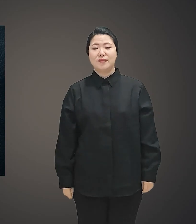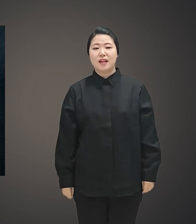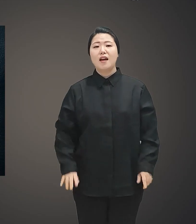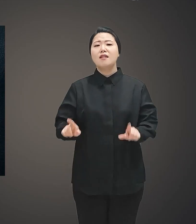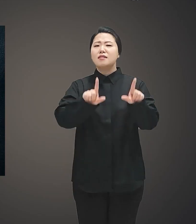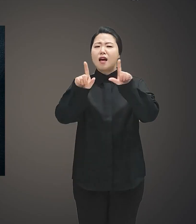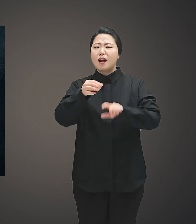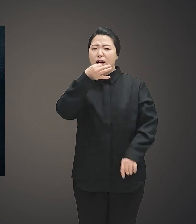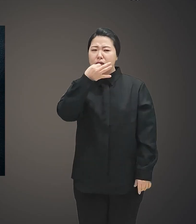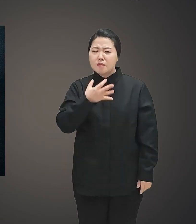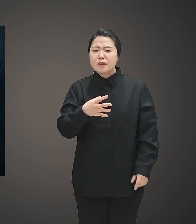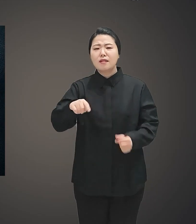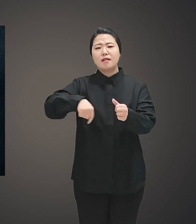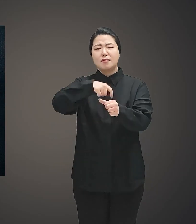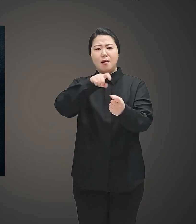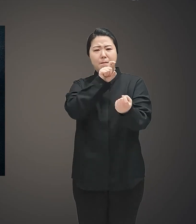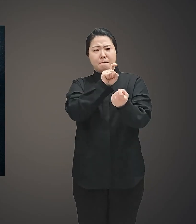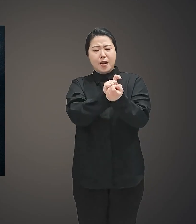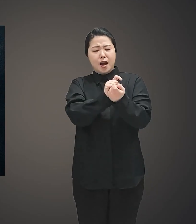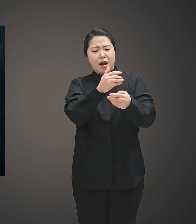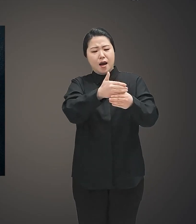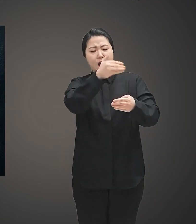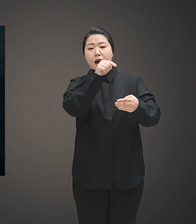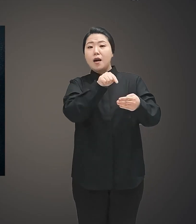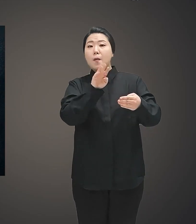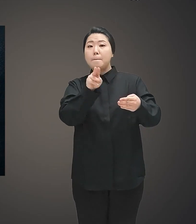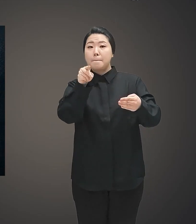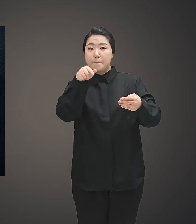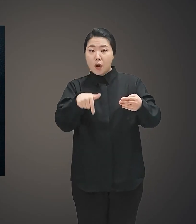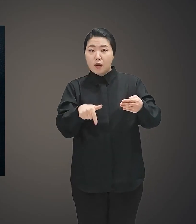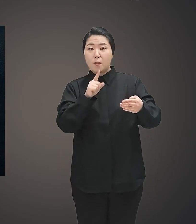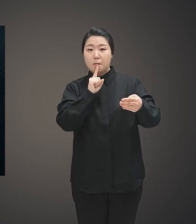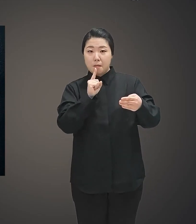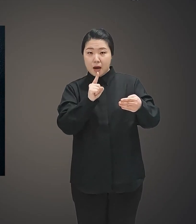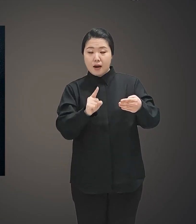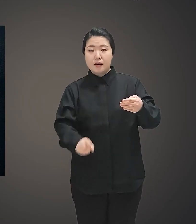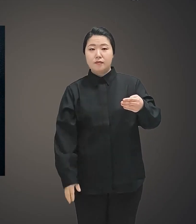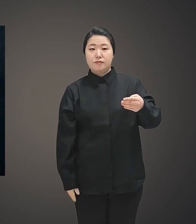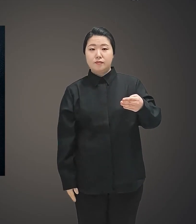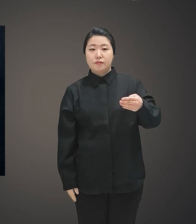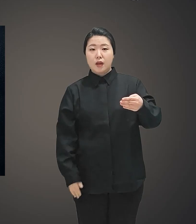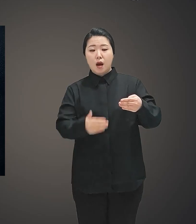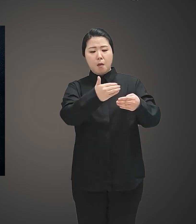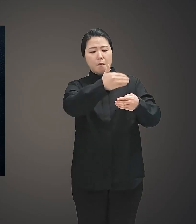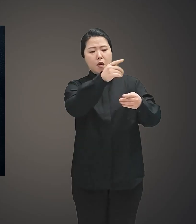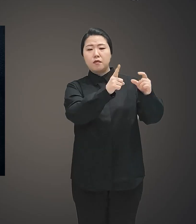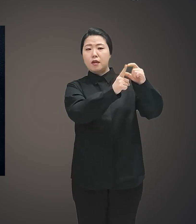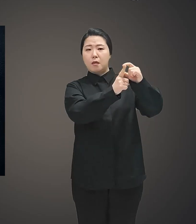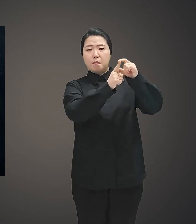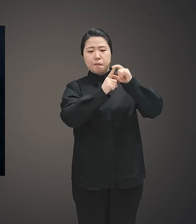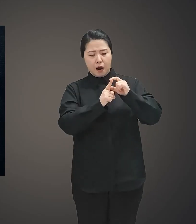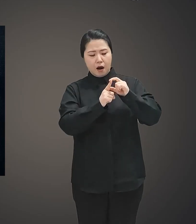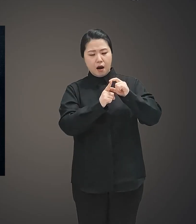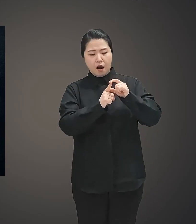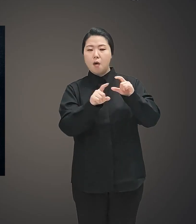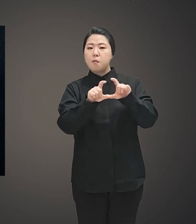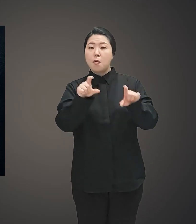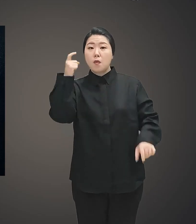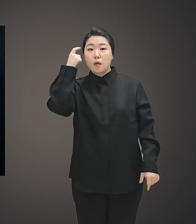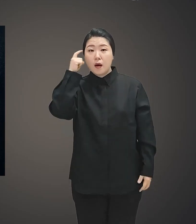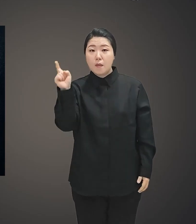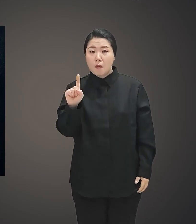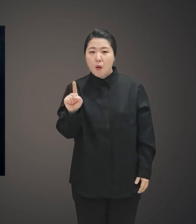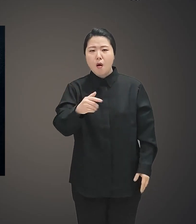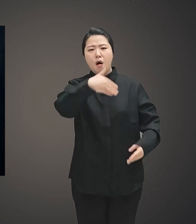이처럼 우리가 살아가며 부딪히는 힘겨움을 벽이라고 표현하기도 합니다. 벽이라는 단어를 들으면 우리는